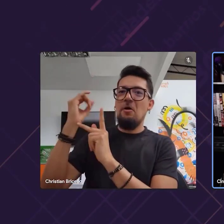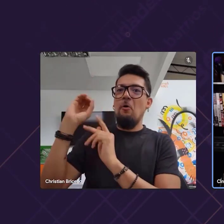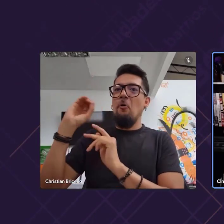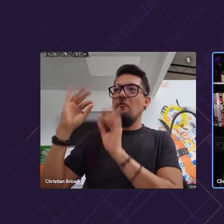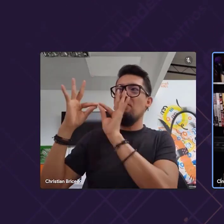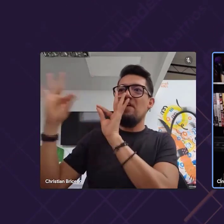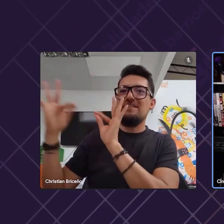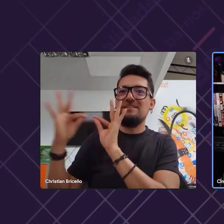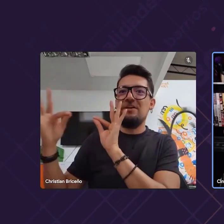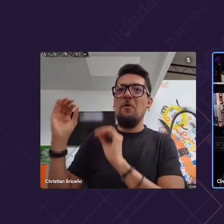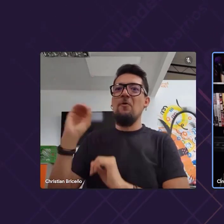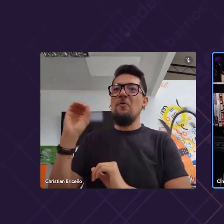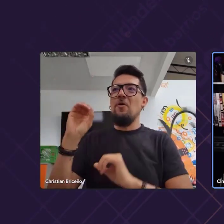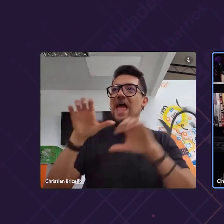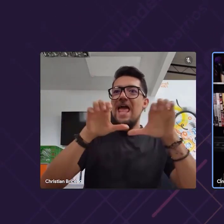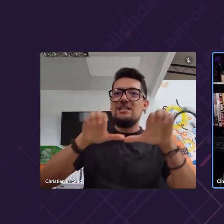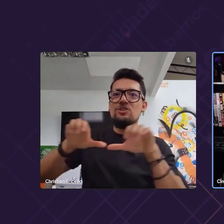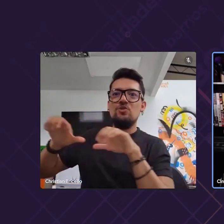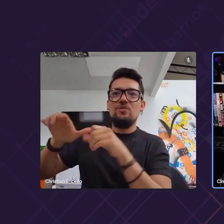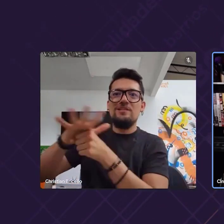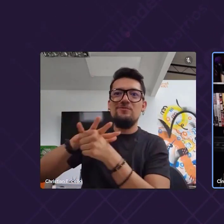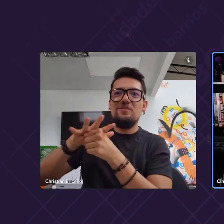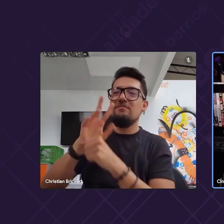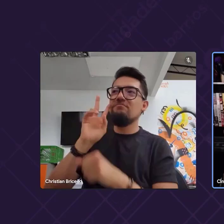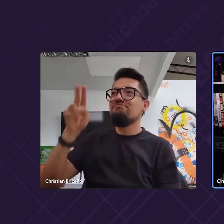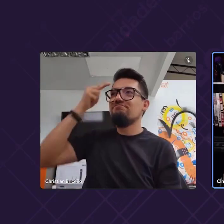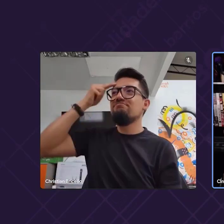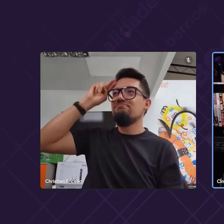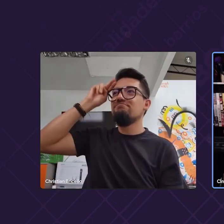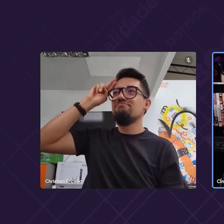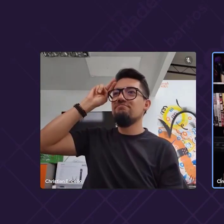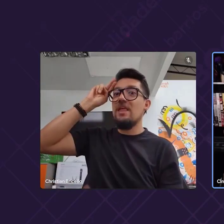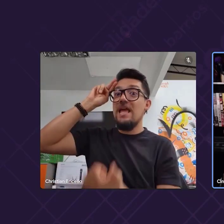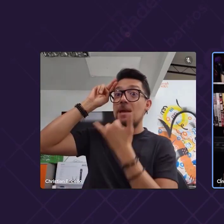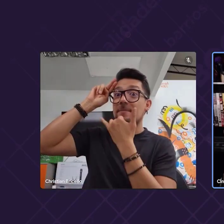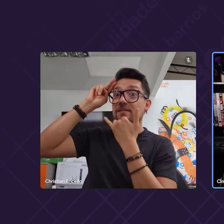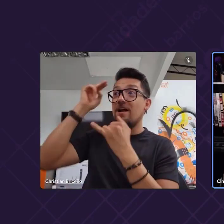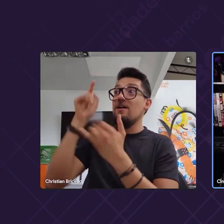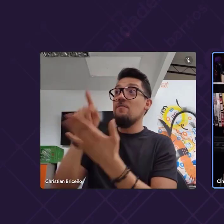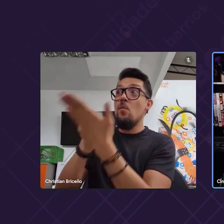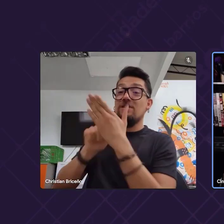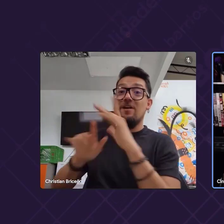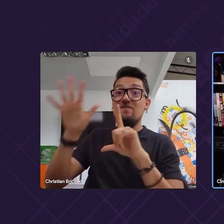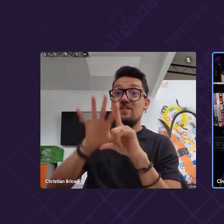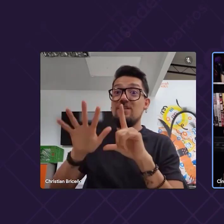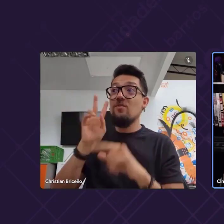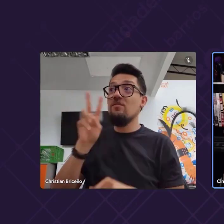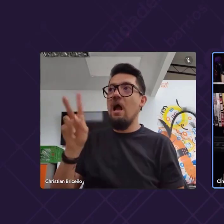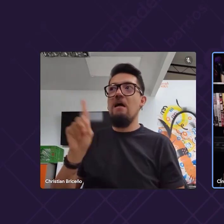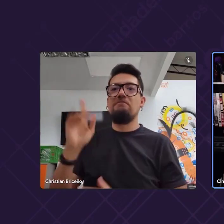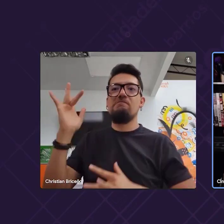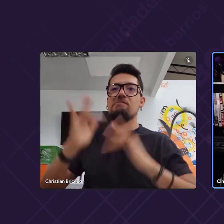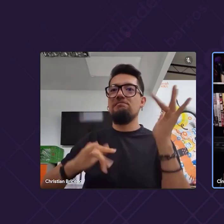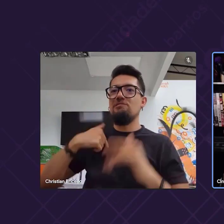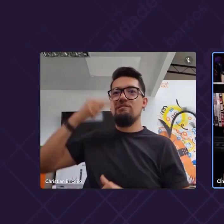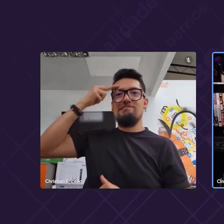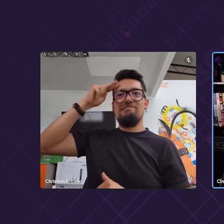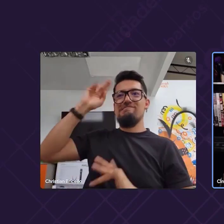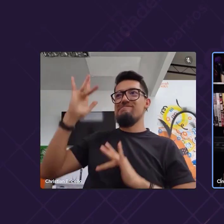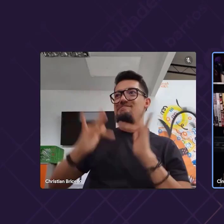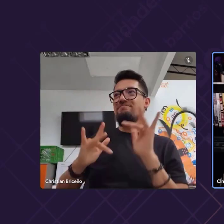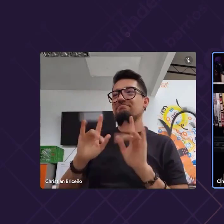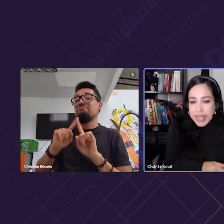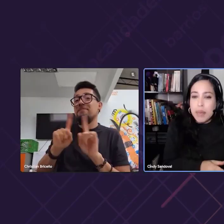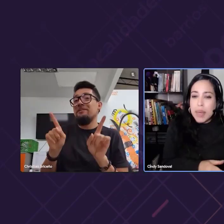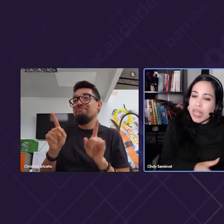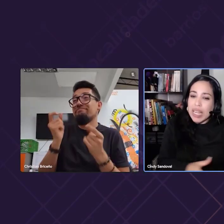también. Me guiaba mucho cuando en los noticieros a veces salen imágenes, o de pronto estoy viendo y ya, ok, entonces sucedió eso porque